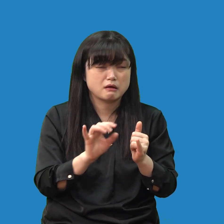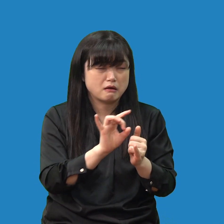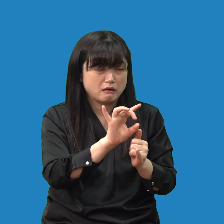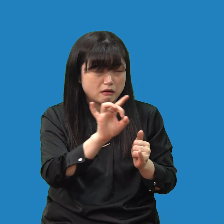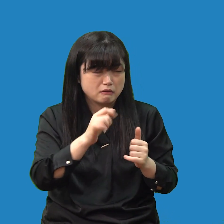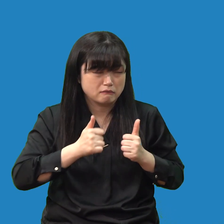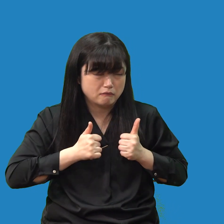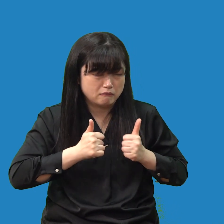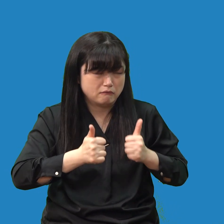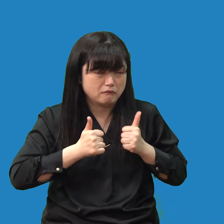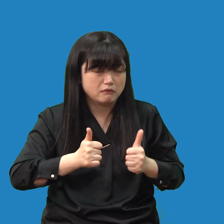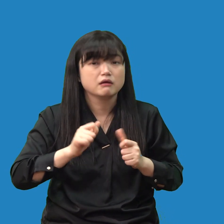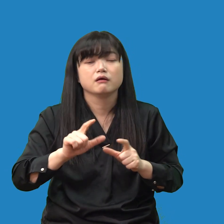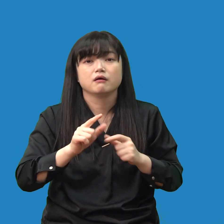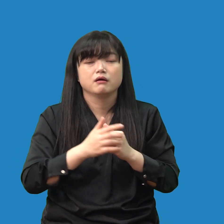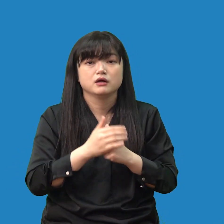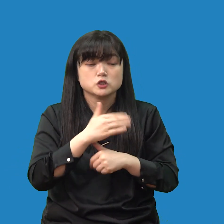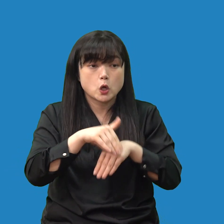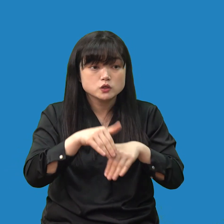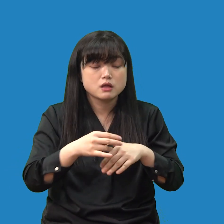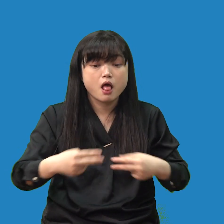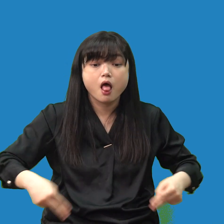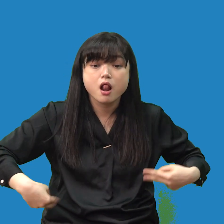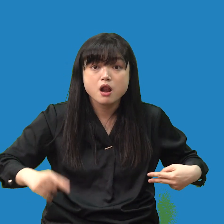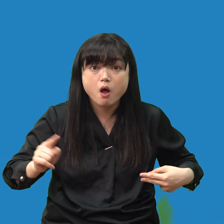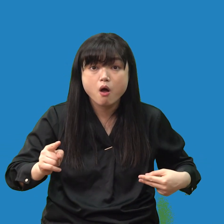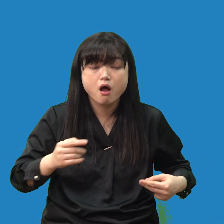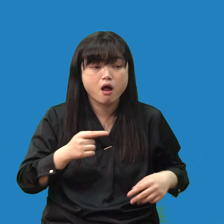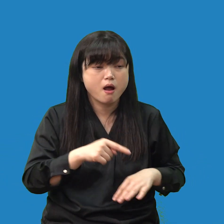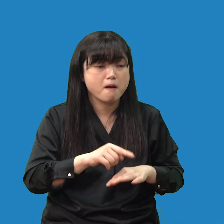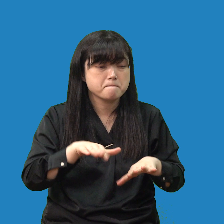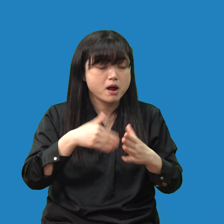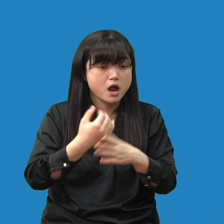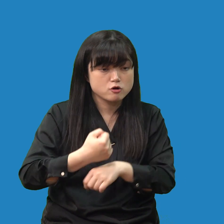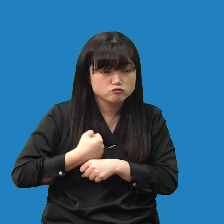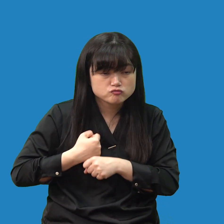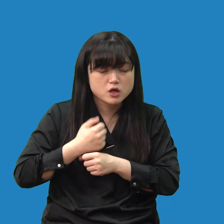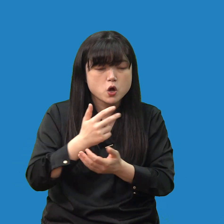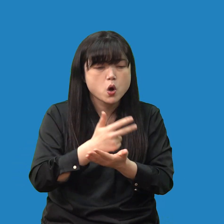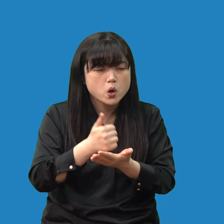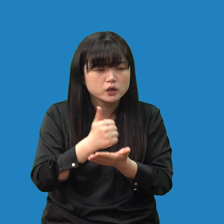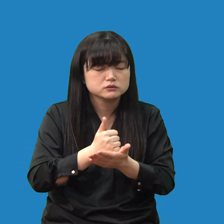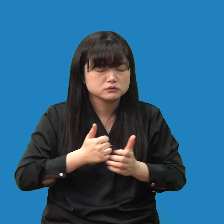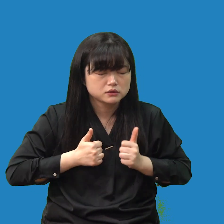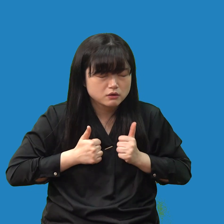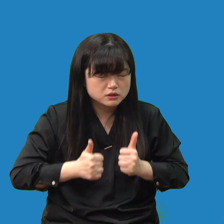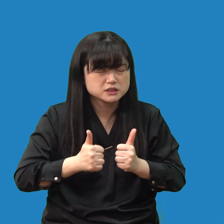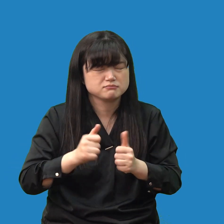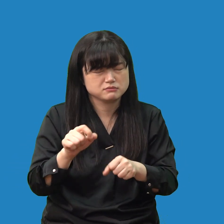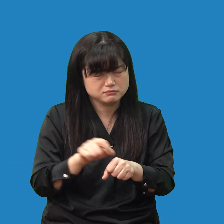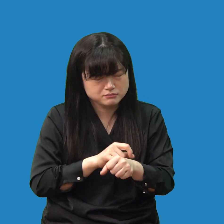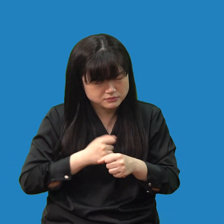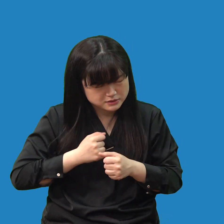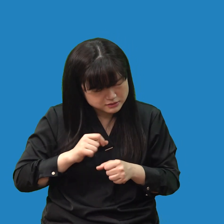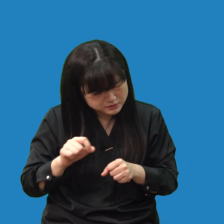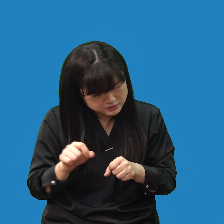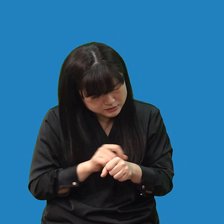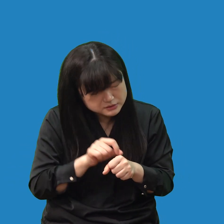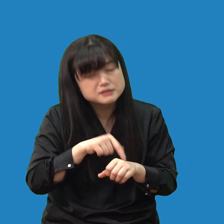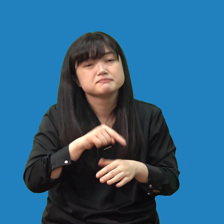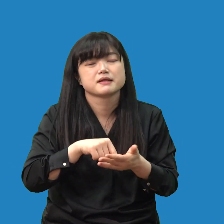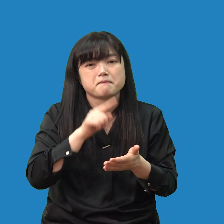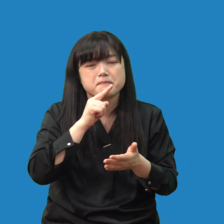하나같이 열심히 있었습니다. 선지자 엘리야는 내가 만군의 여호와를 향해 열심히 특심하다 그랬습니다.